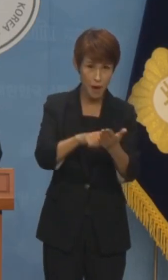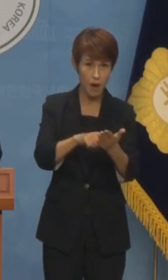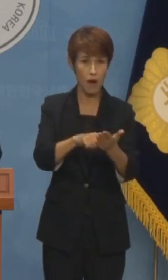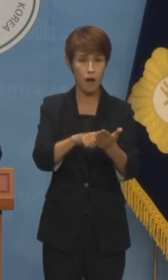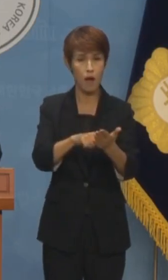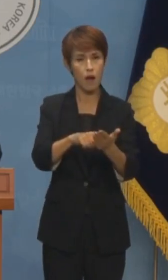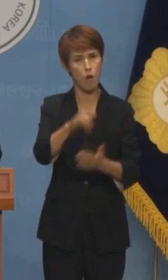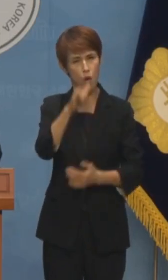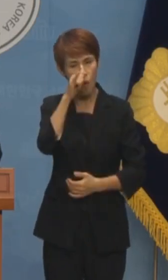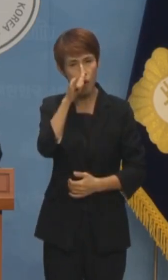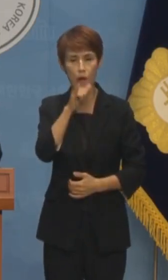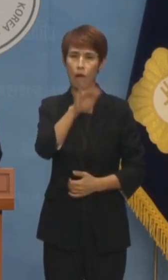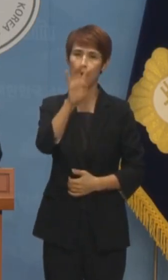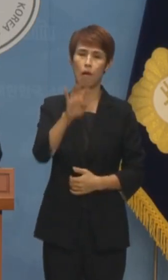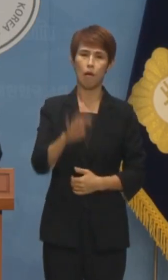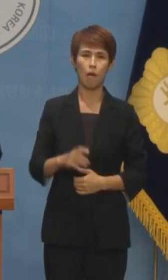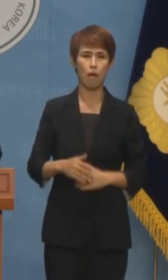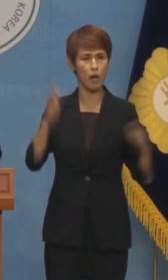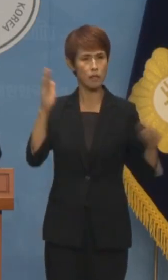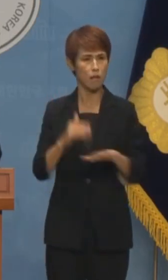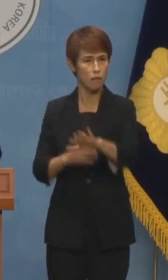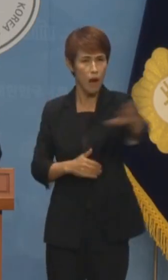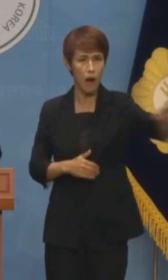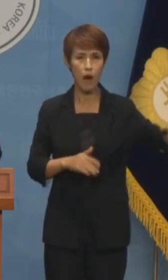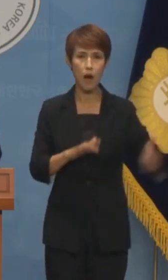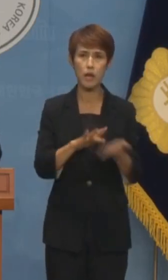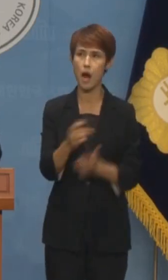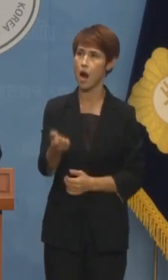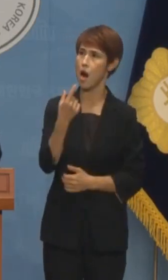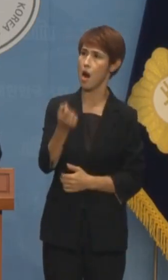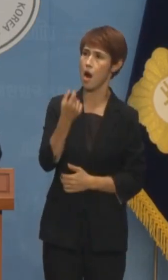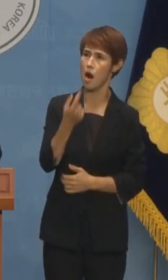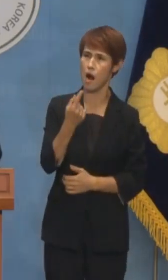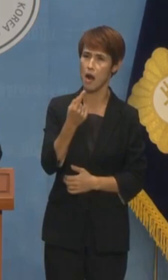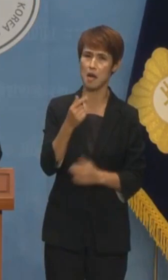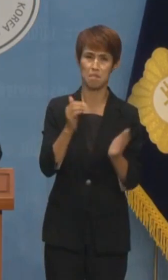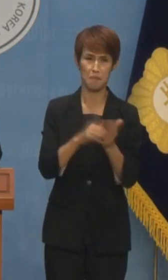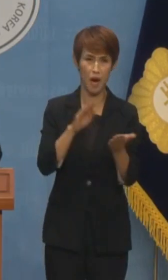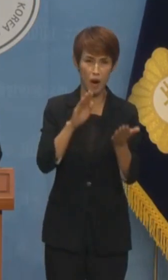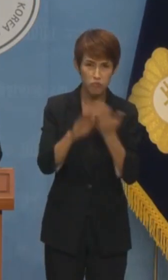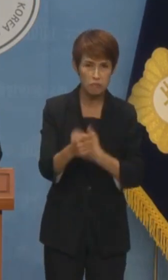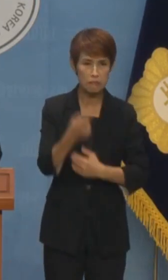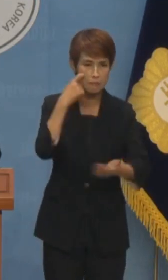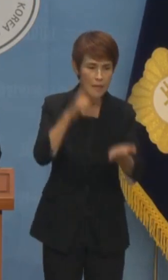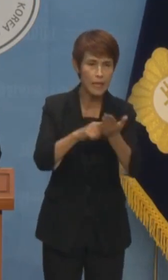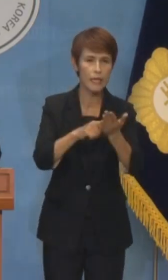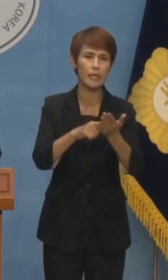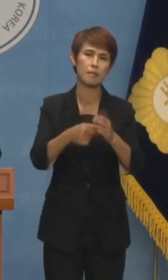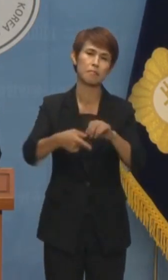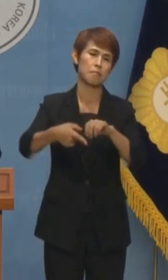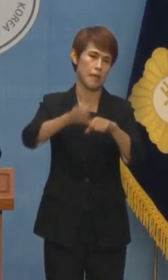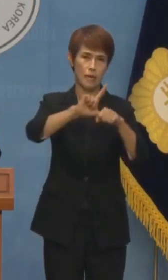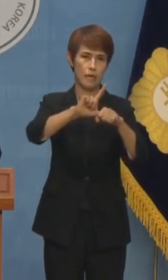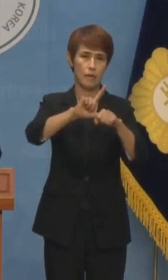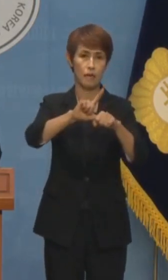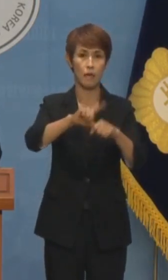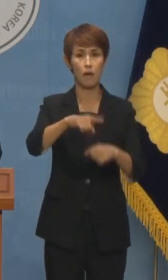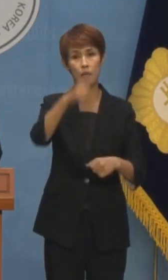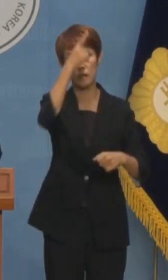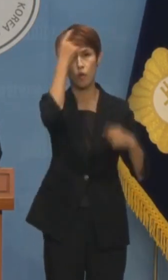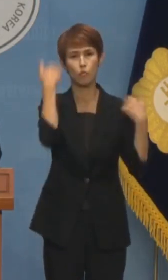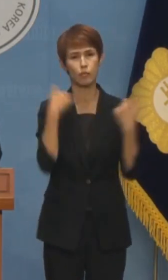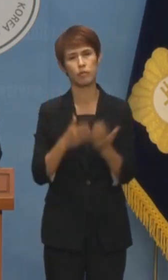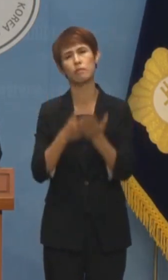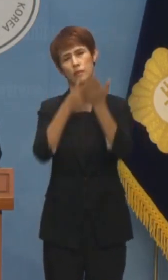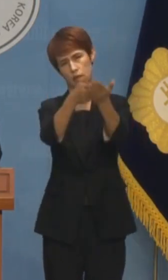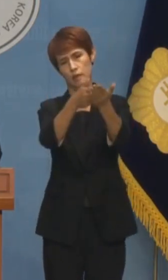때쯤이면 이미 수많은 청소년들이 약물을 오남용한 후일 것입니다. 정부에게 촉구합니다.